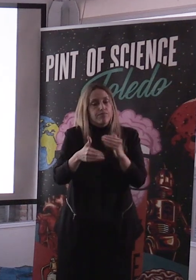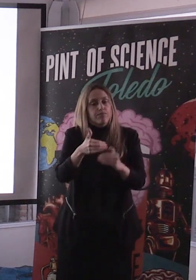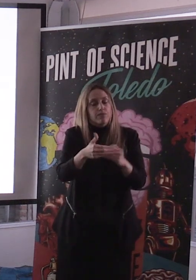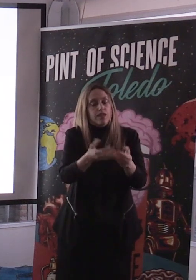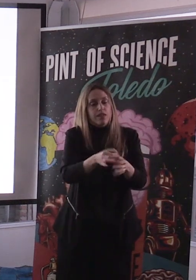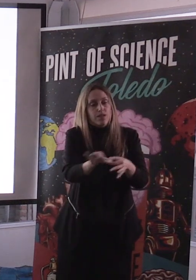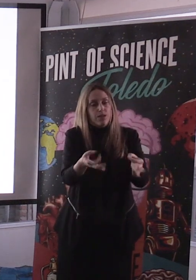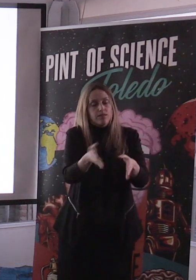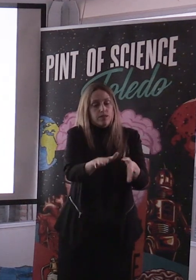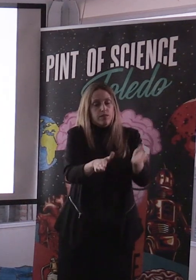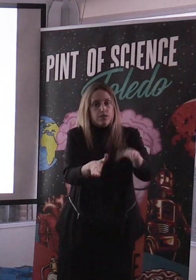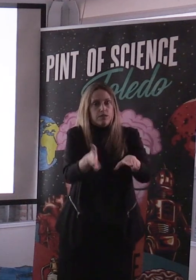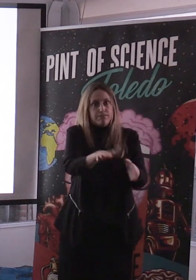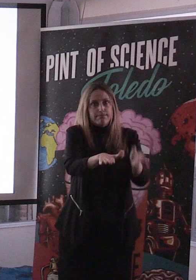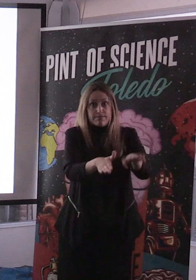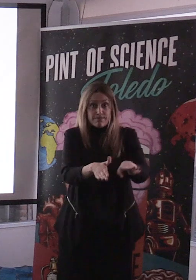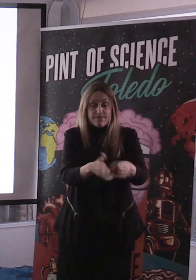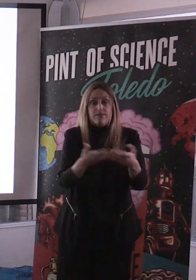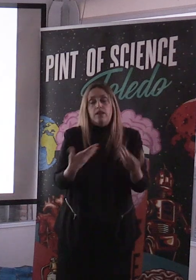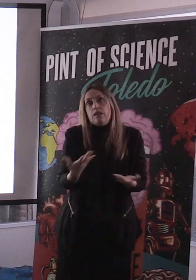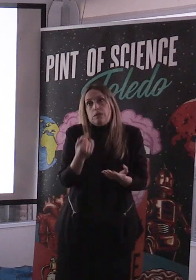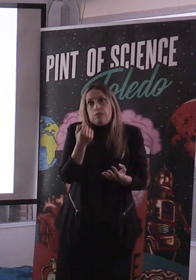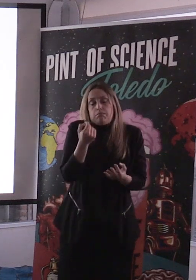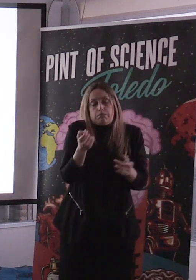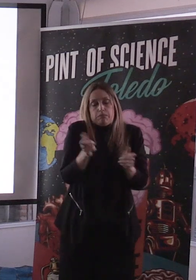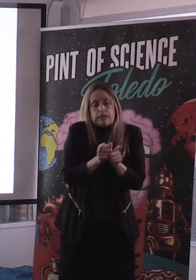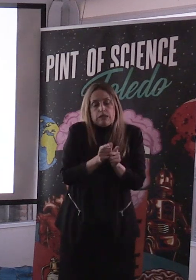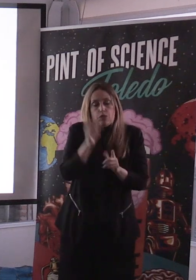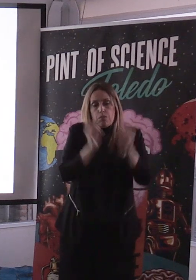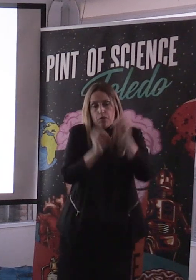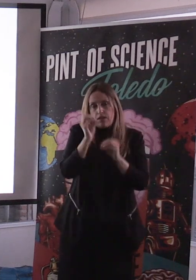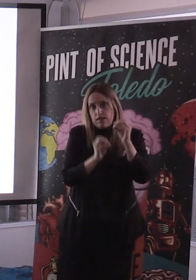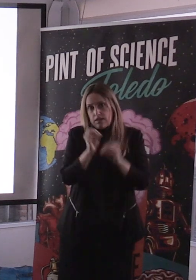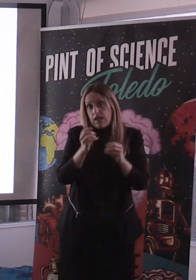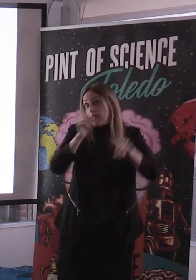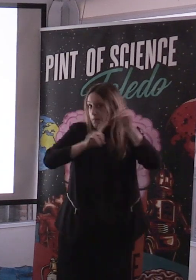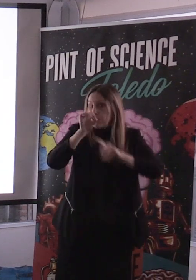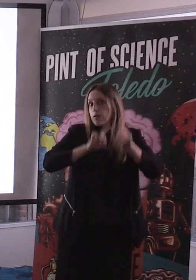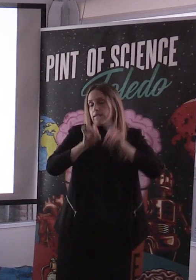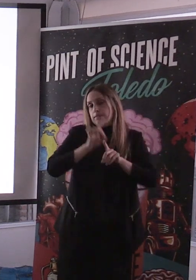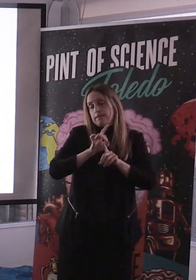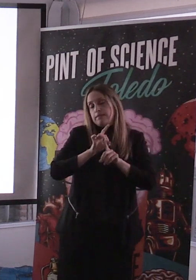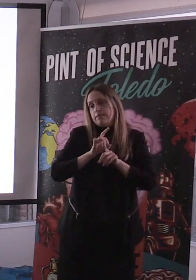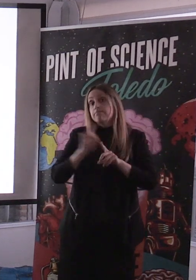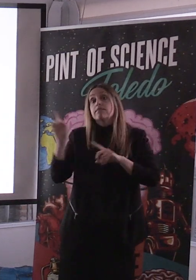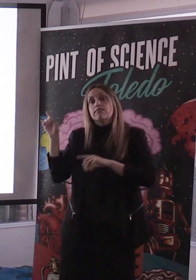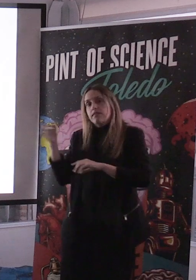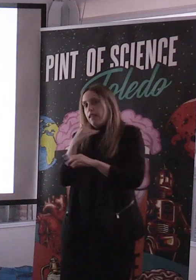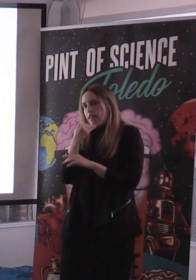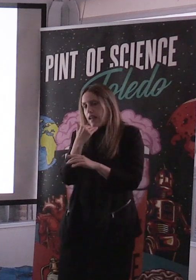Si solamente un pequeño porcentaje de problemas. Y aquí